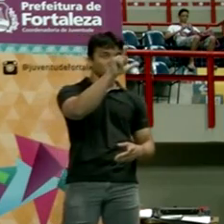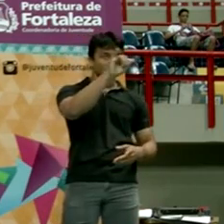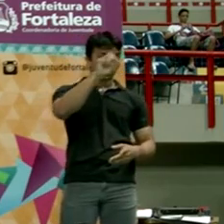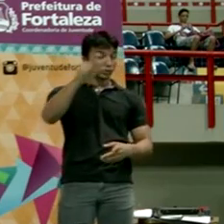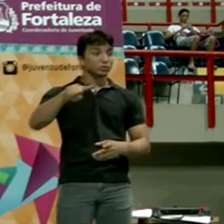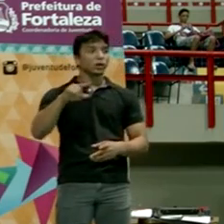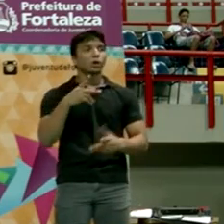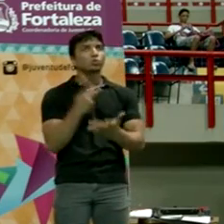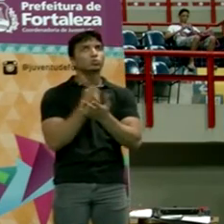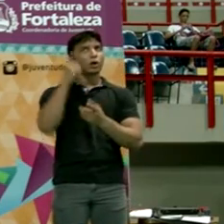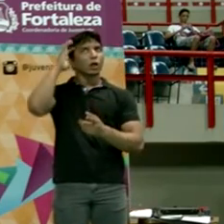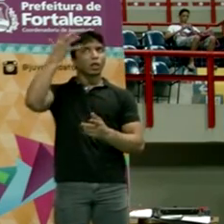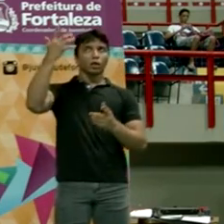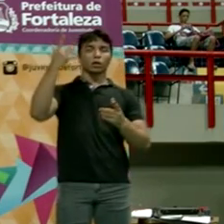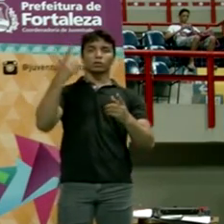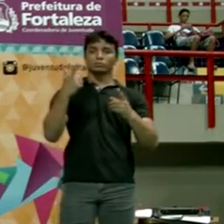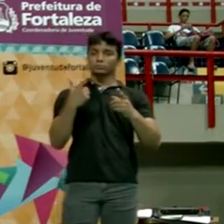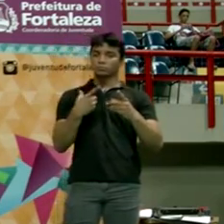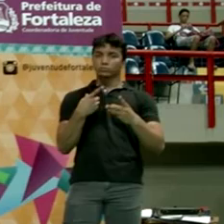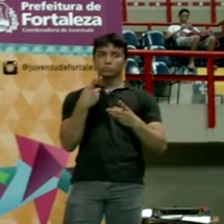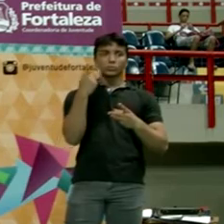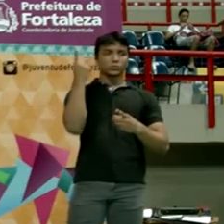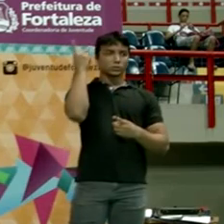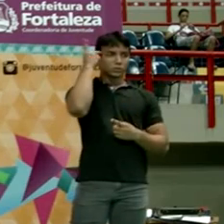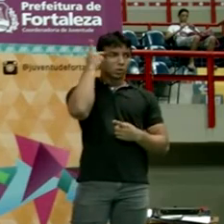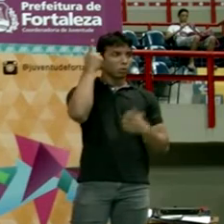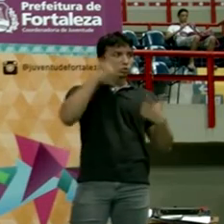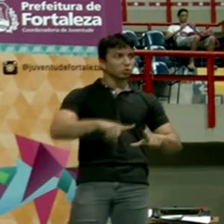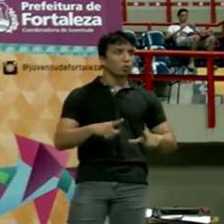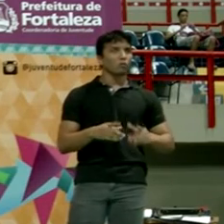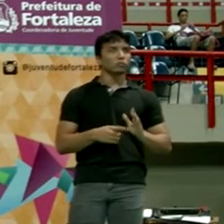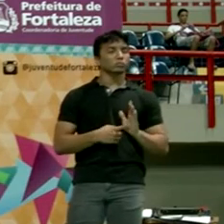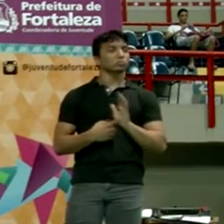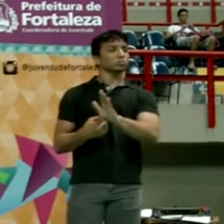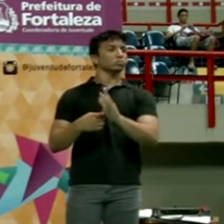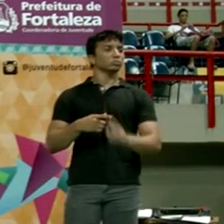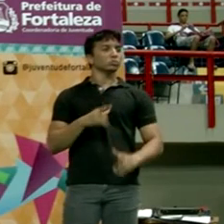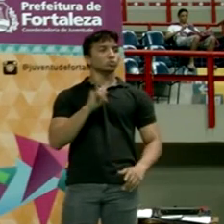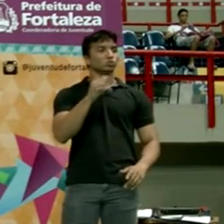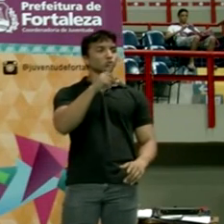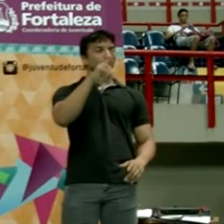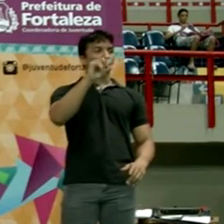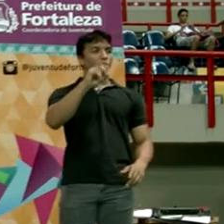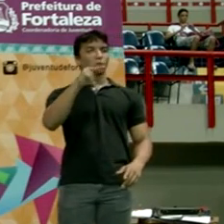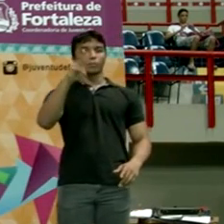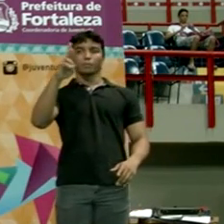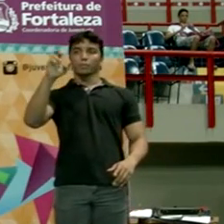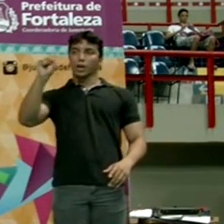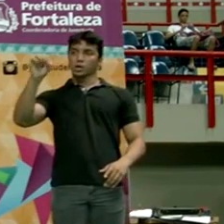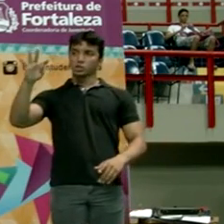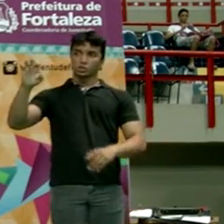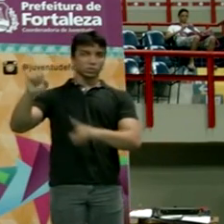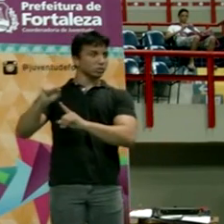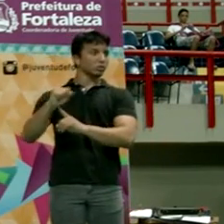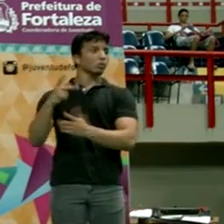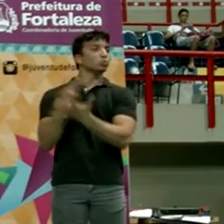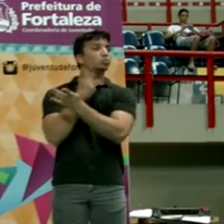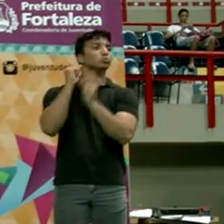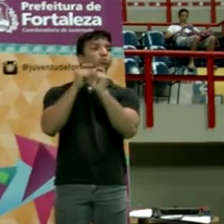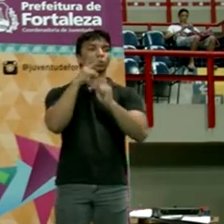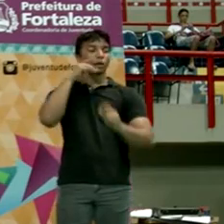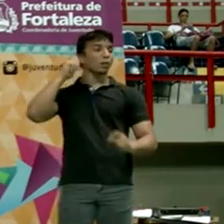Luiz resolveu lançar um candidato de São Paulo. De novo, Júlio Prestes. Aí o que é que